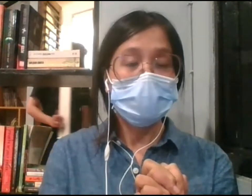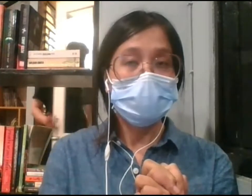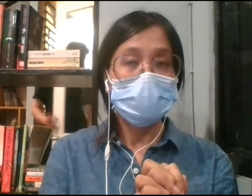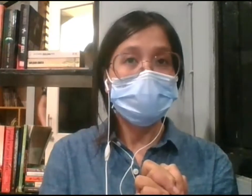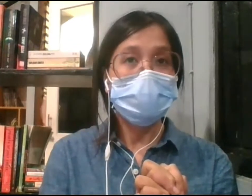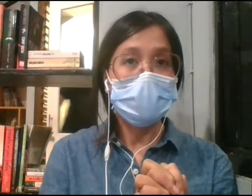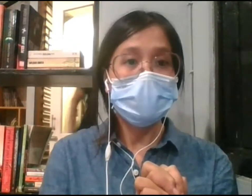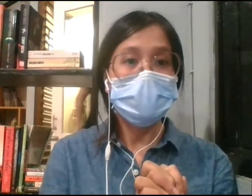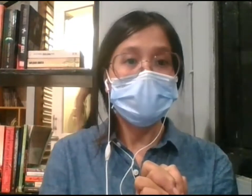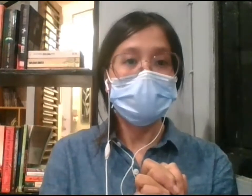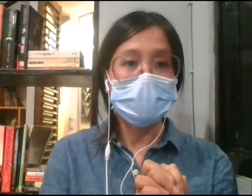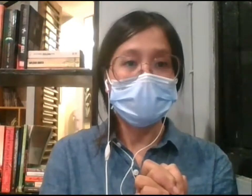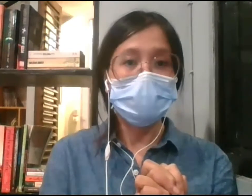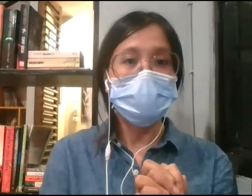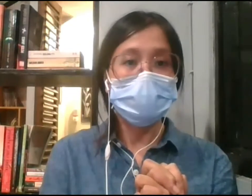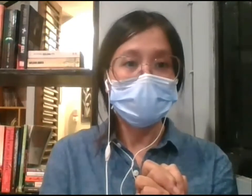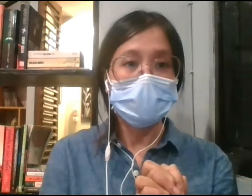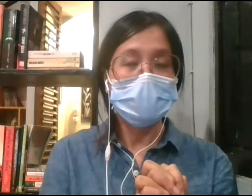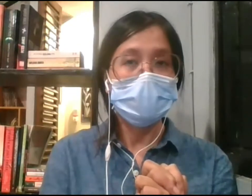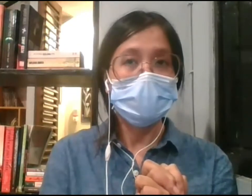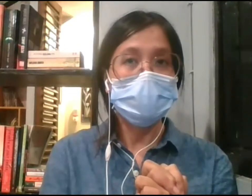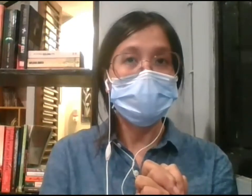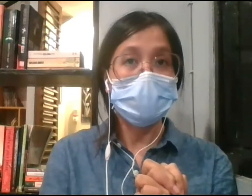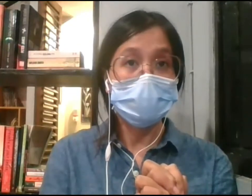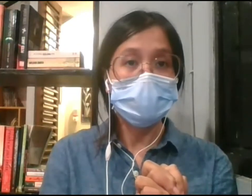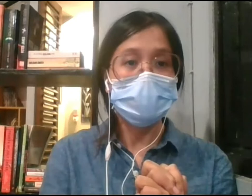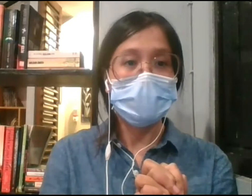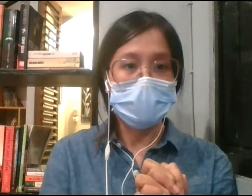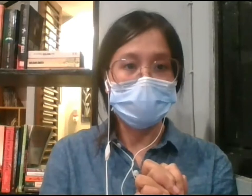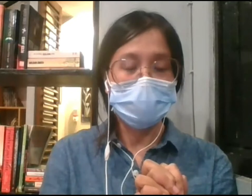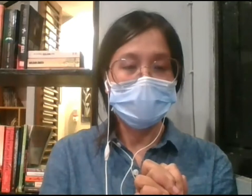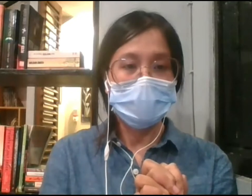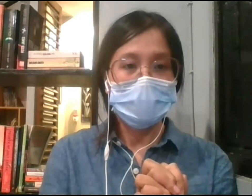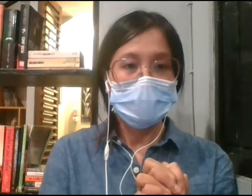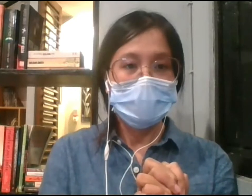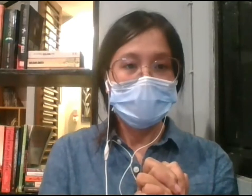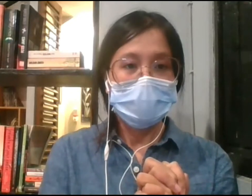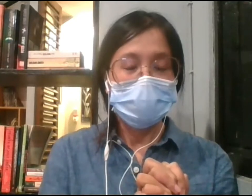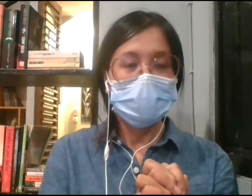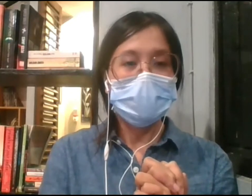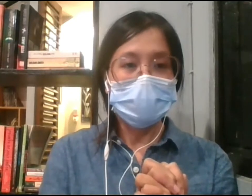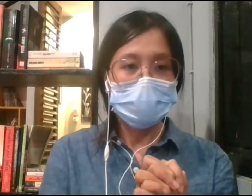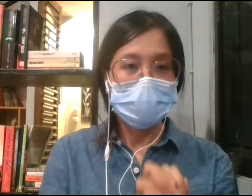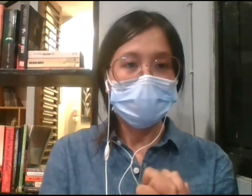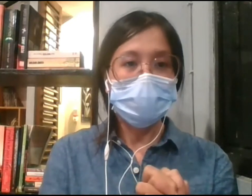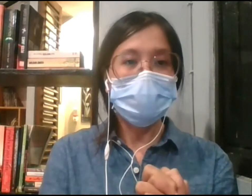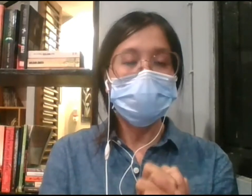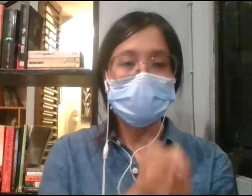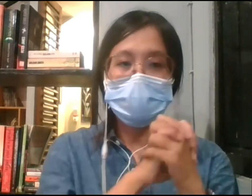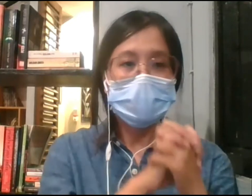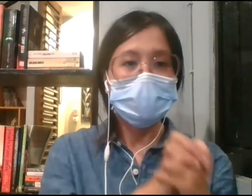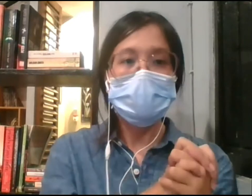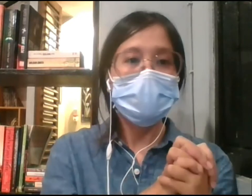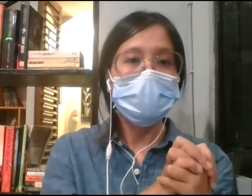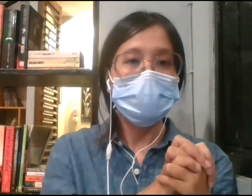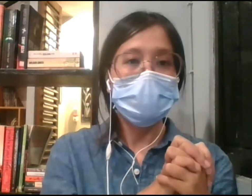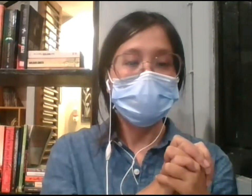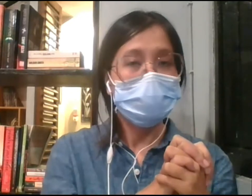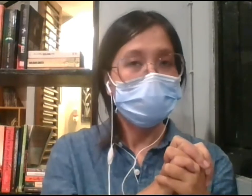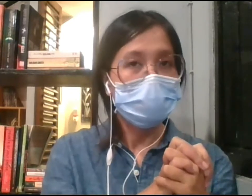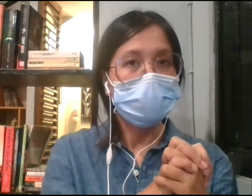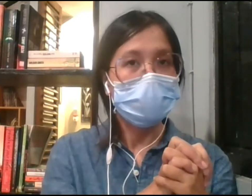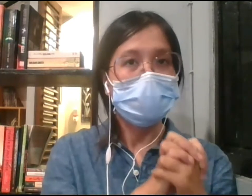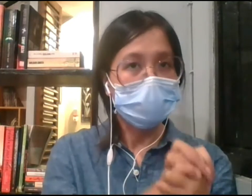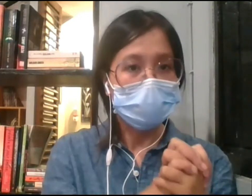meliput sebuah peristiwa atau sebuah sesuatu persoalan. Maka dari itu, dengan persiapan yang